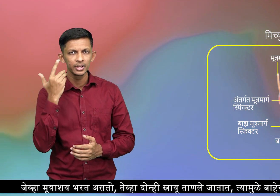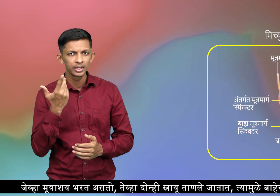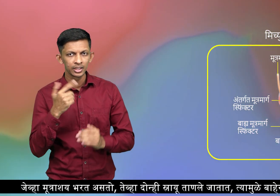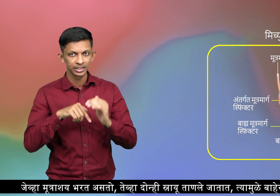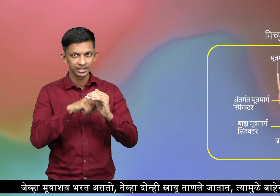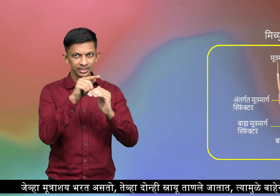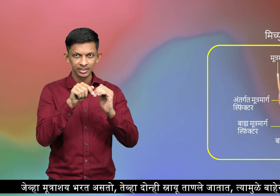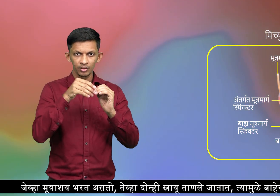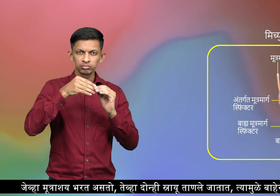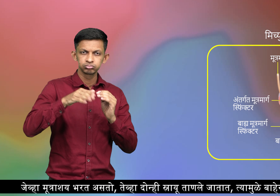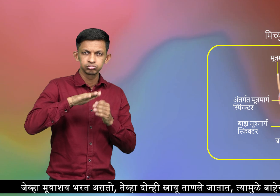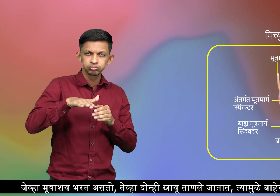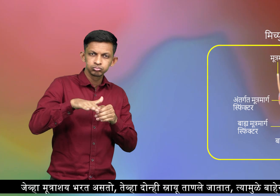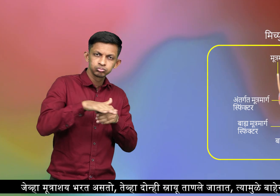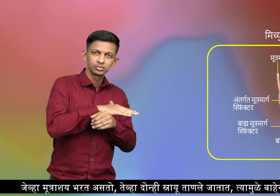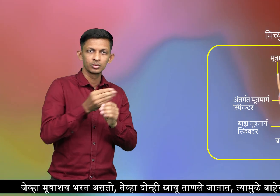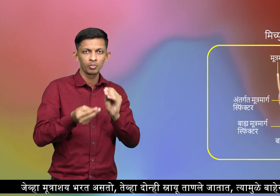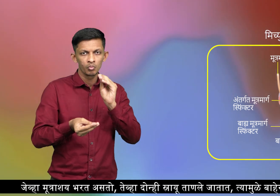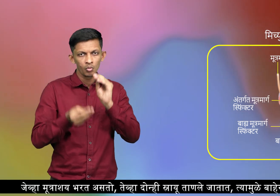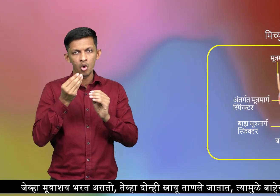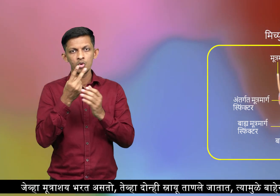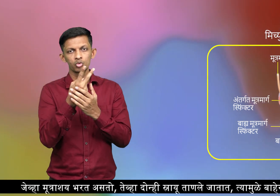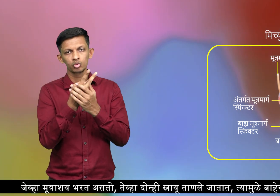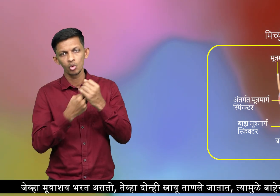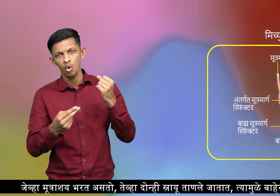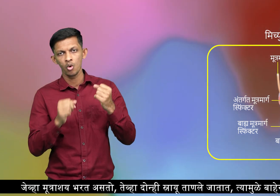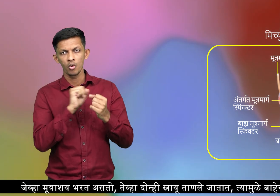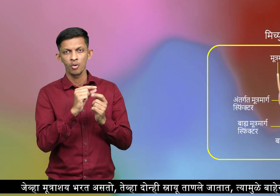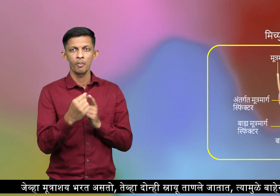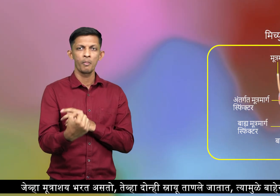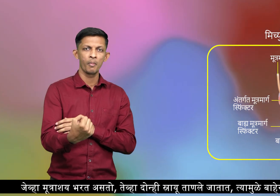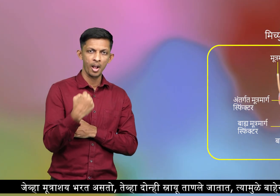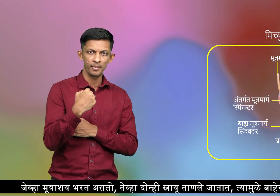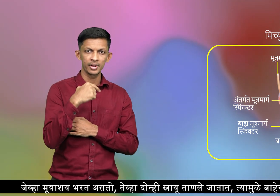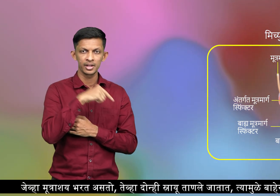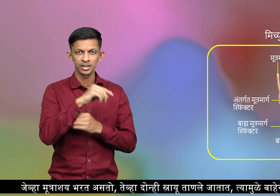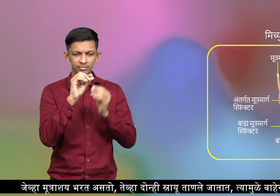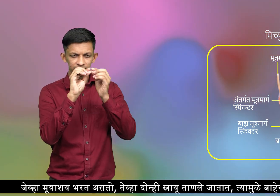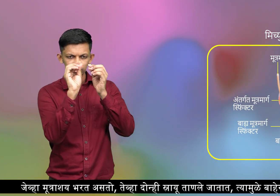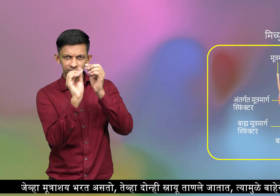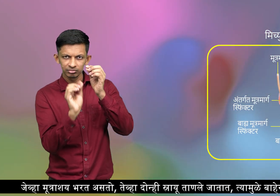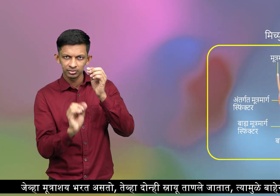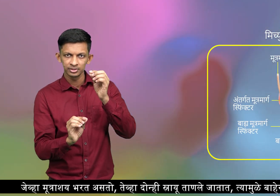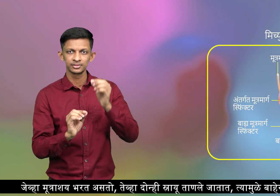जेव्हा मूत्राशय भरत असतो तेव्हा दोन्ही स्नायू ताणले जातात, त्यामुळे बाहेर पडण्याचा मार्ग बंद होतो.